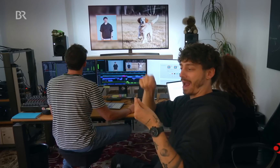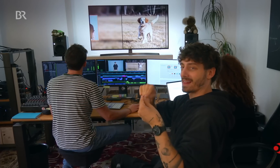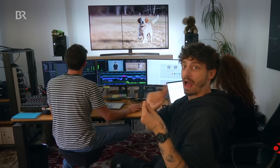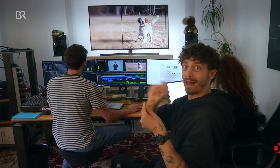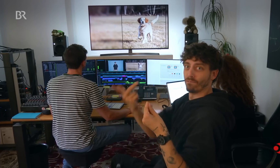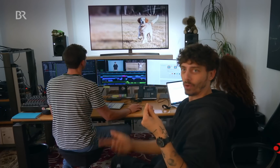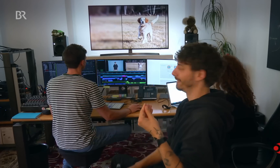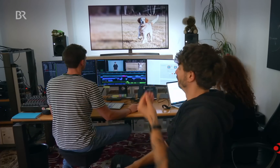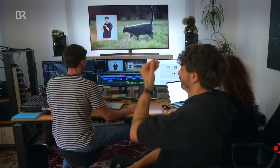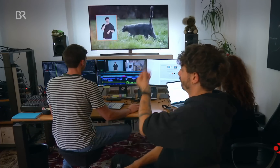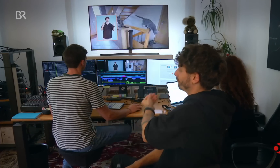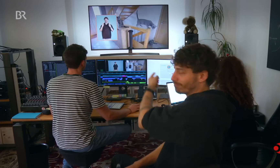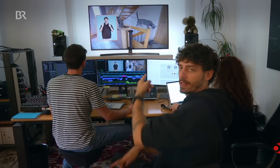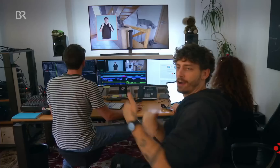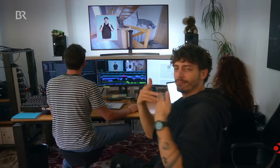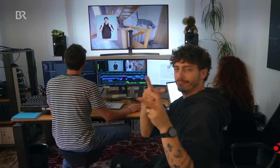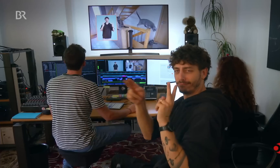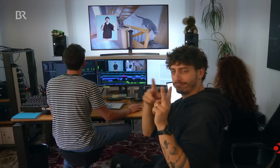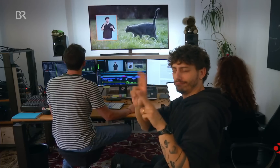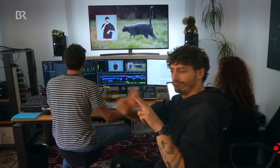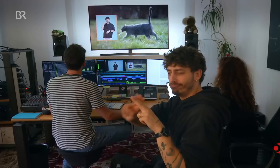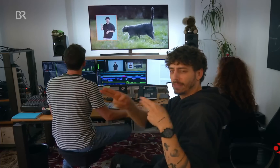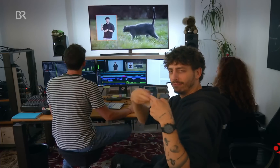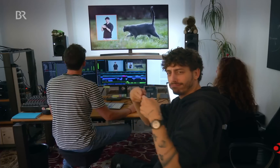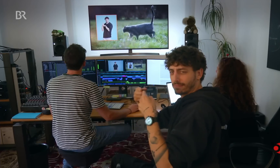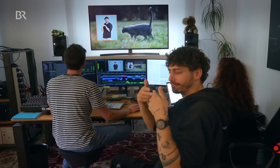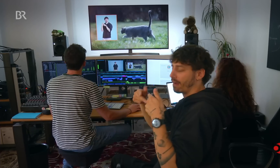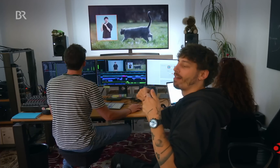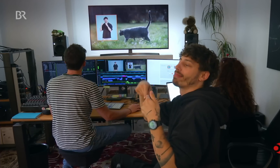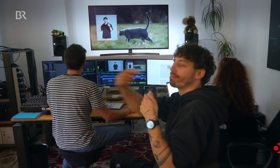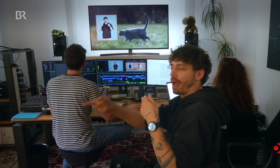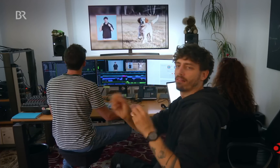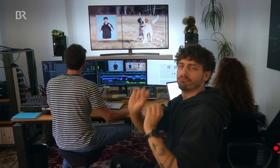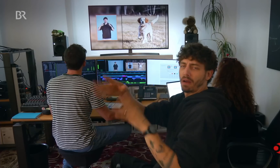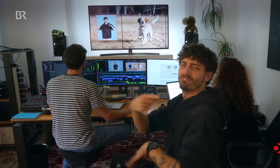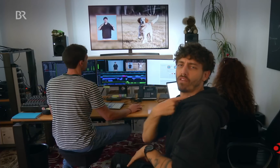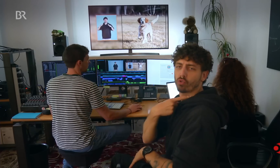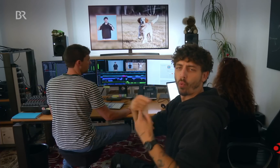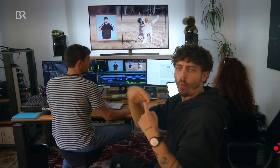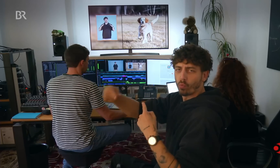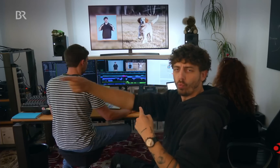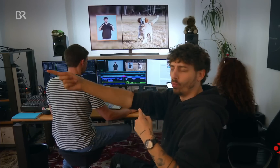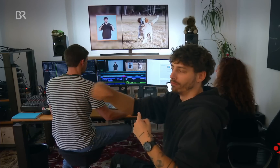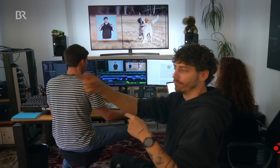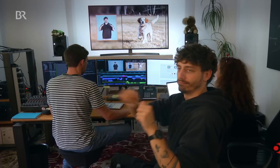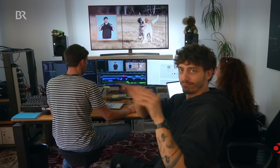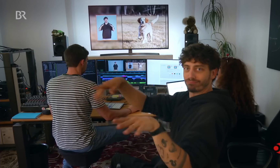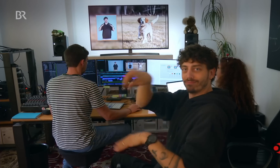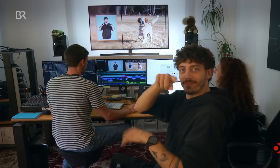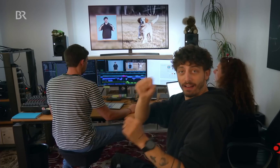hier bei ihm. Er schneidet dann alles zusammen in die richtige Reihenfolge. Dann geht es in die Vertonung und danach wird es ausgestrahlt und ihr könnt es anschauen.